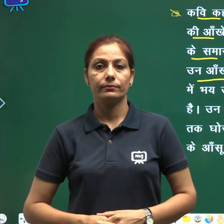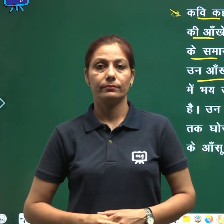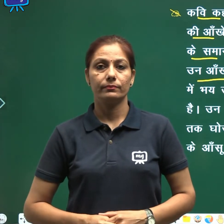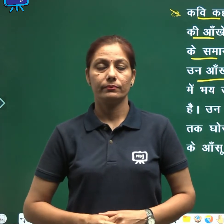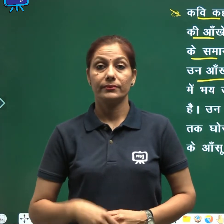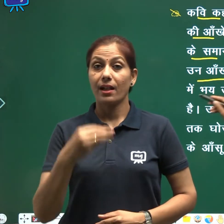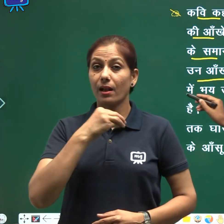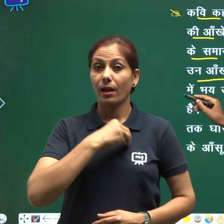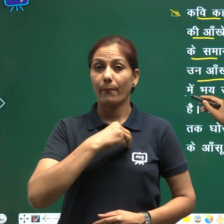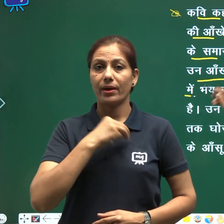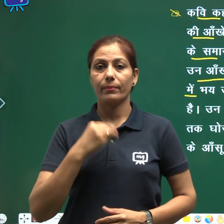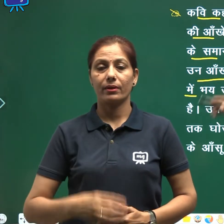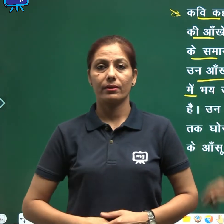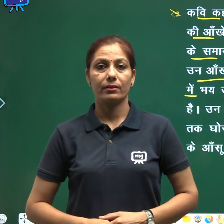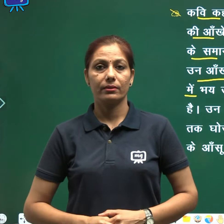मन में